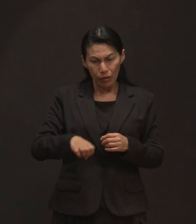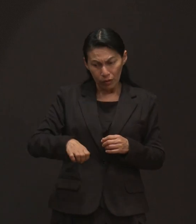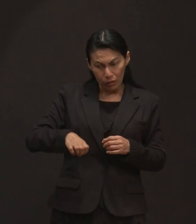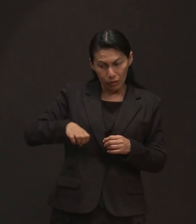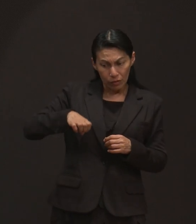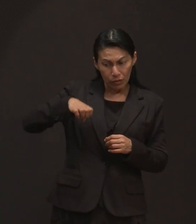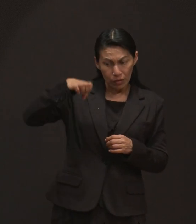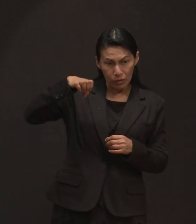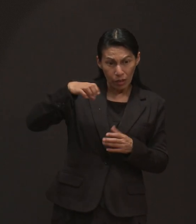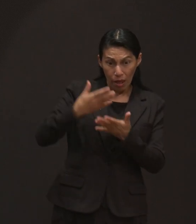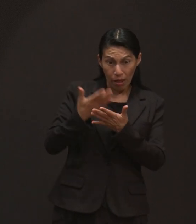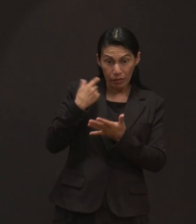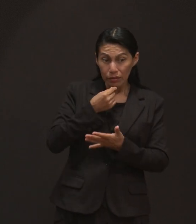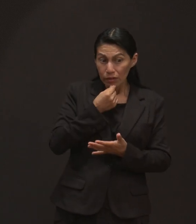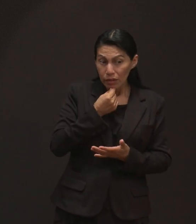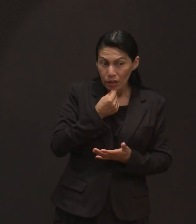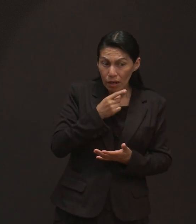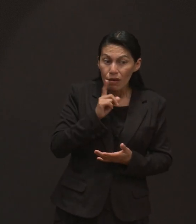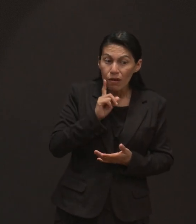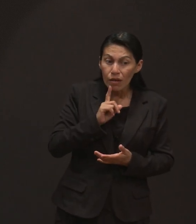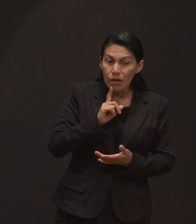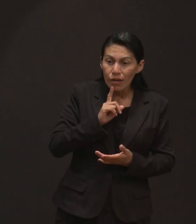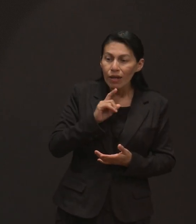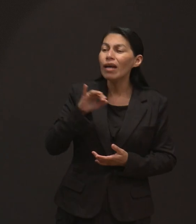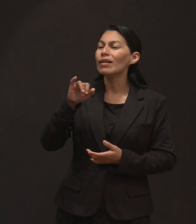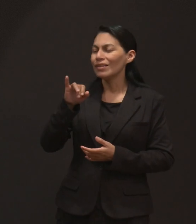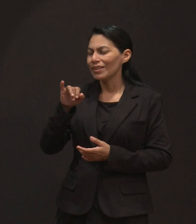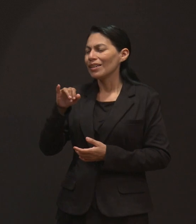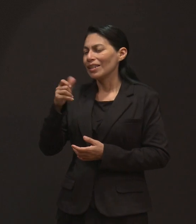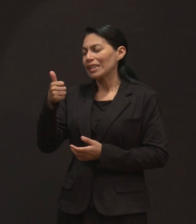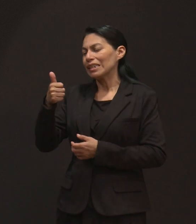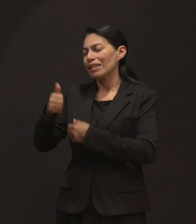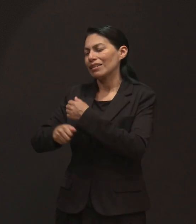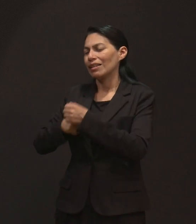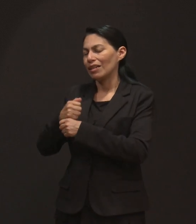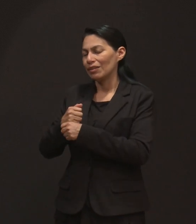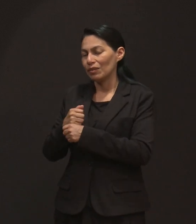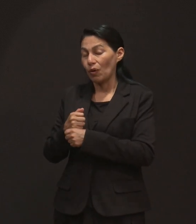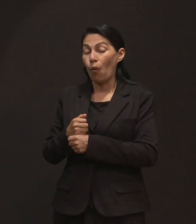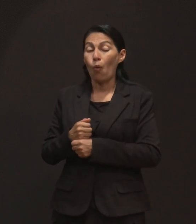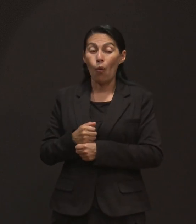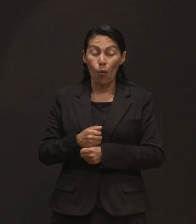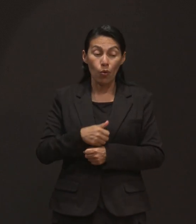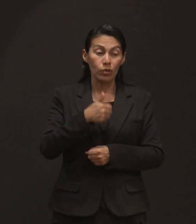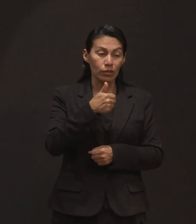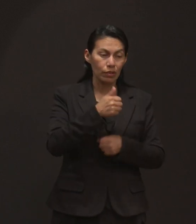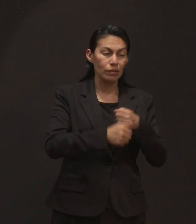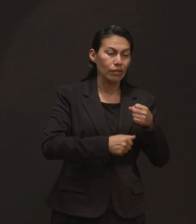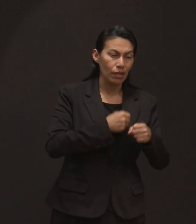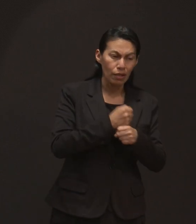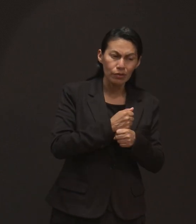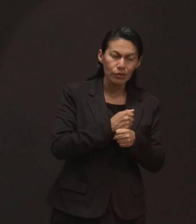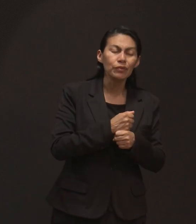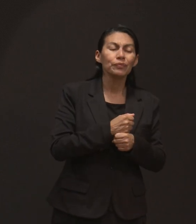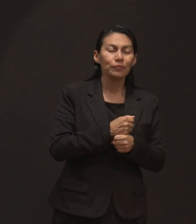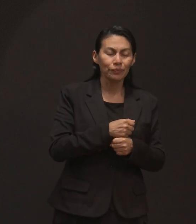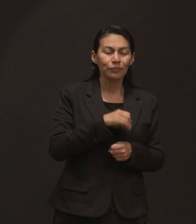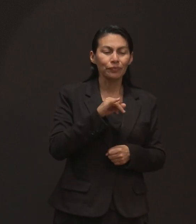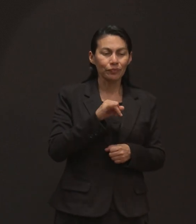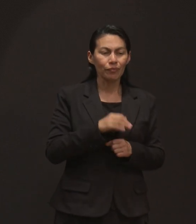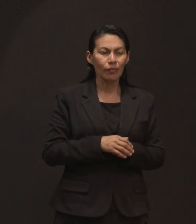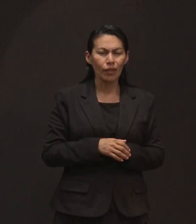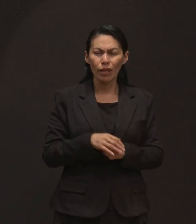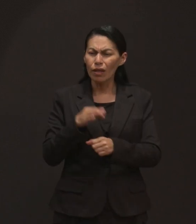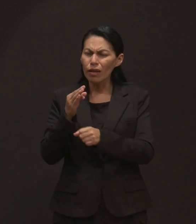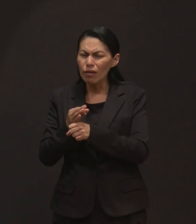esa fe desde pequeña. Sí, a partir de los 6 años. 6 años. ¿Y qué